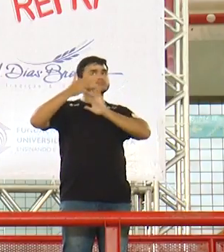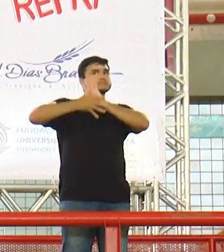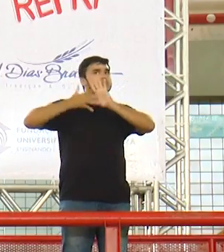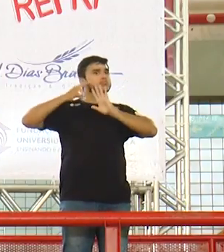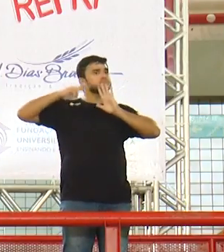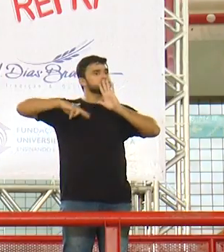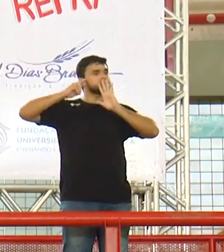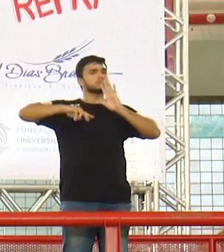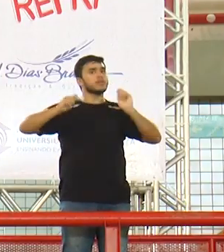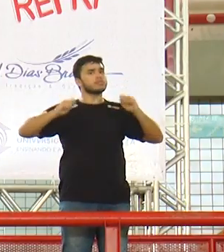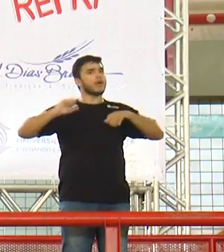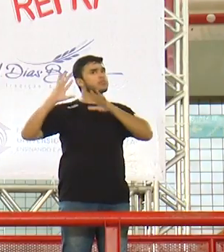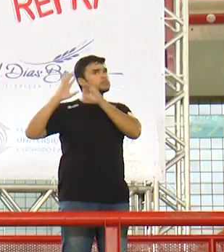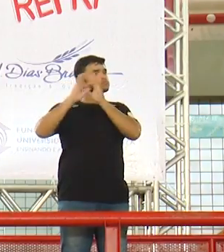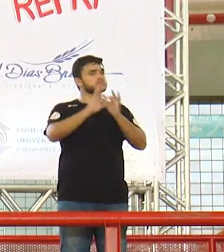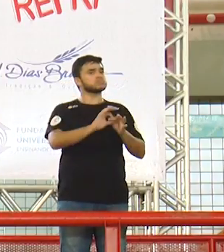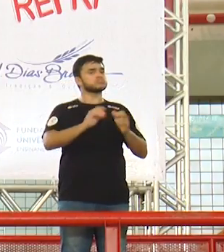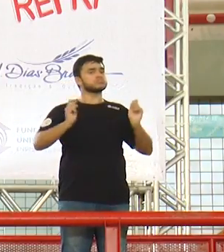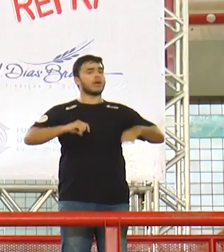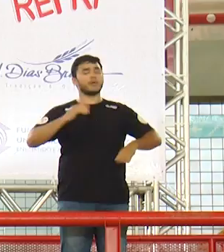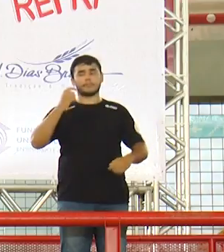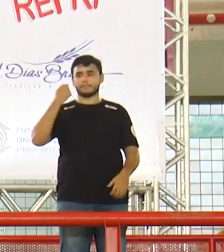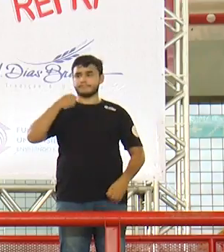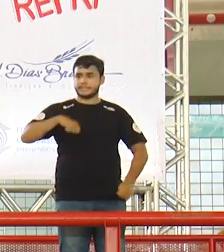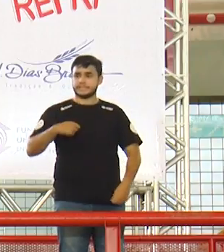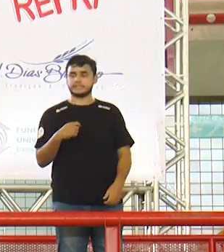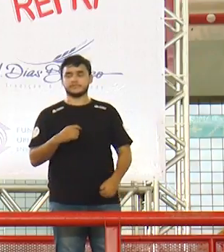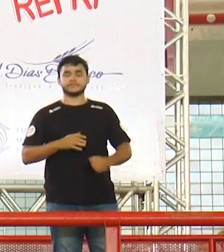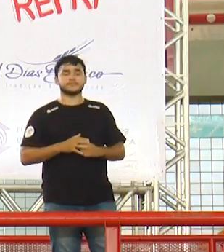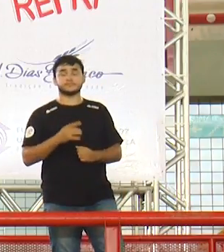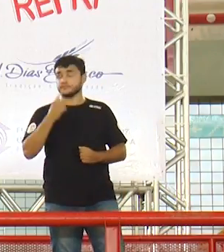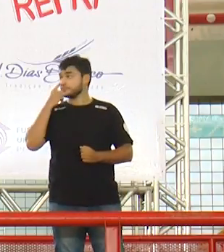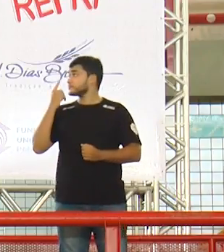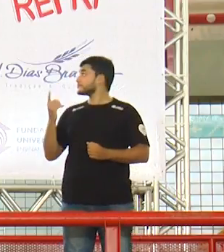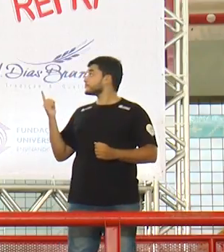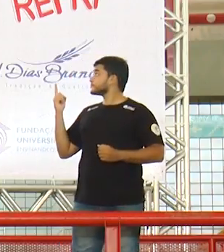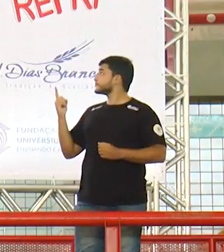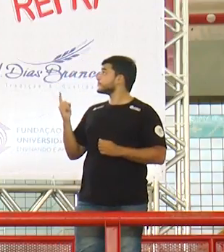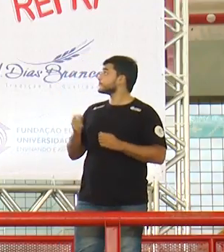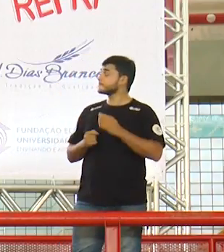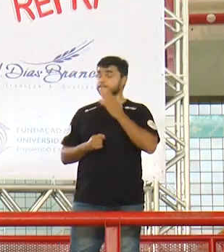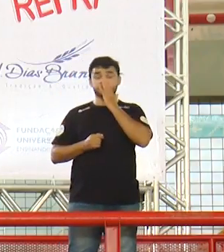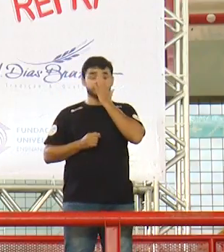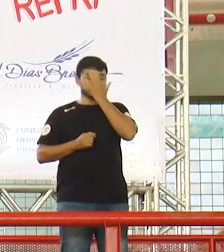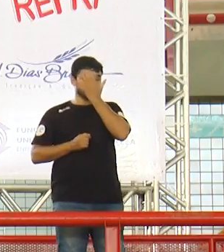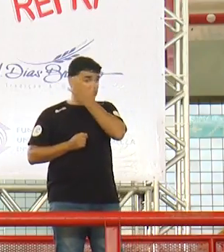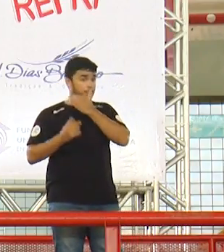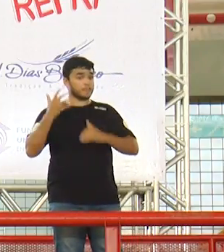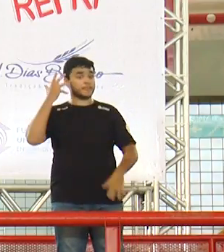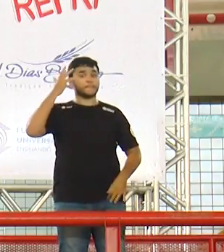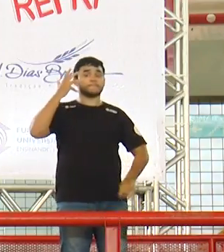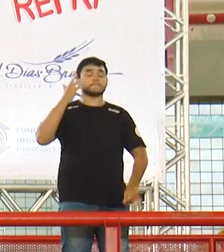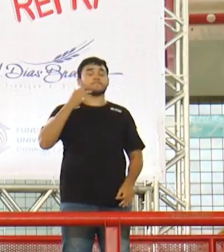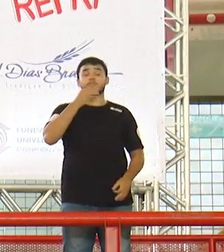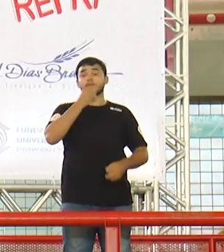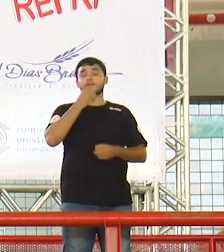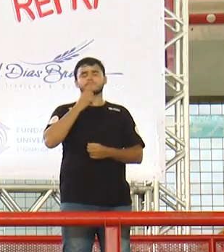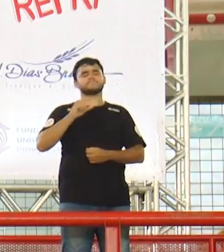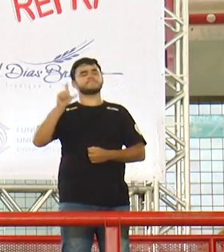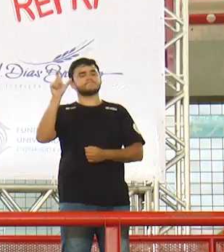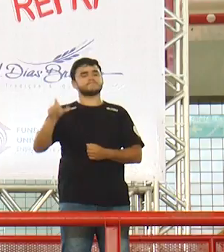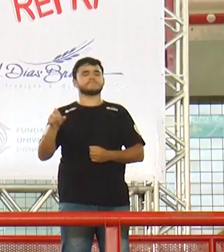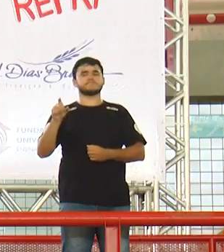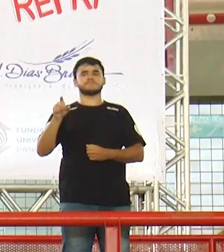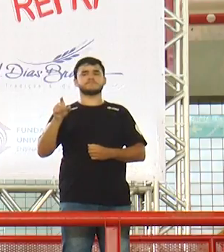texto, que é bem bacana. Olha só esse trechinho, que é de uma canção do querido,